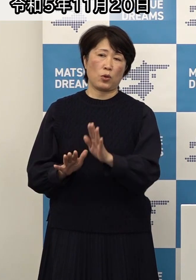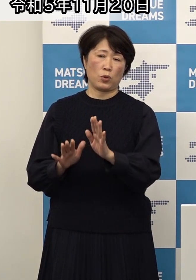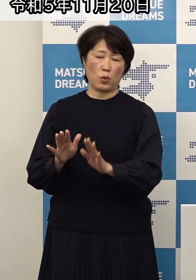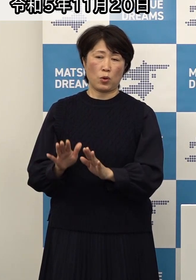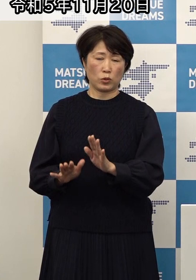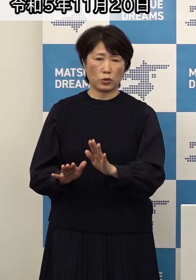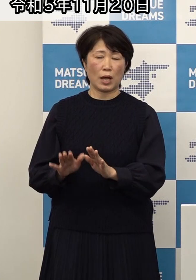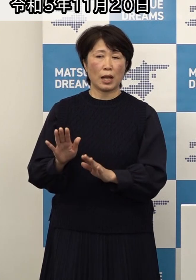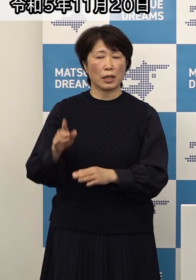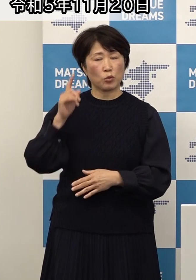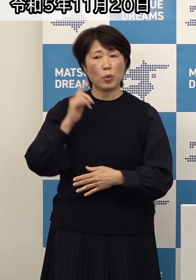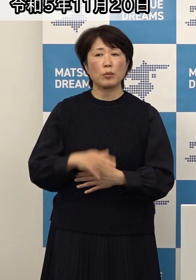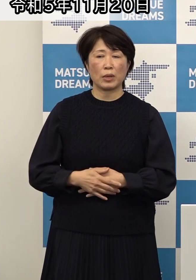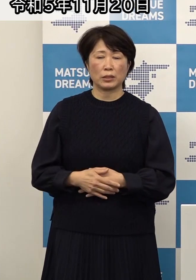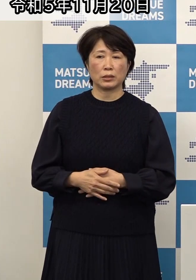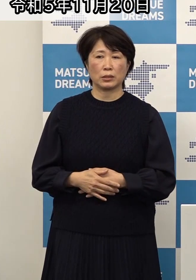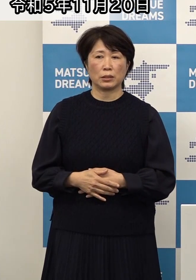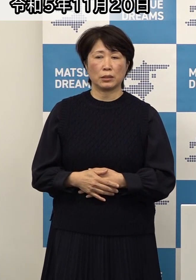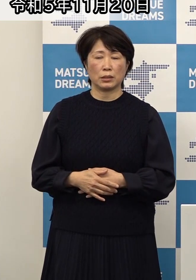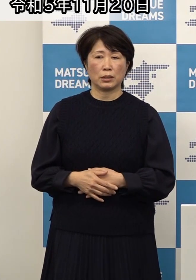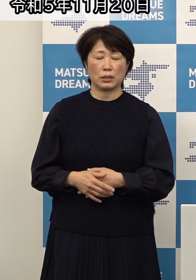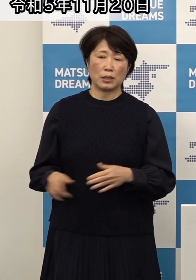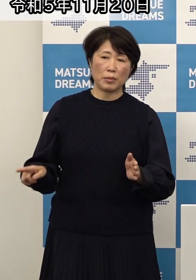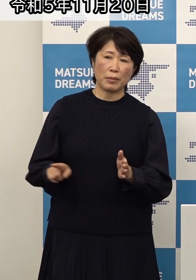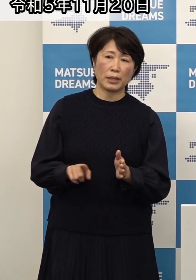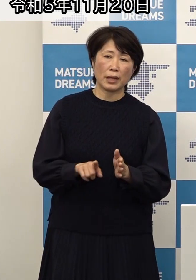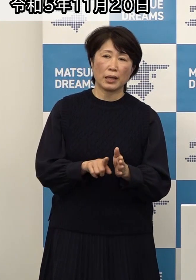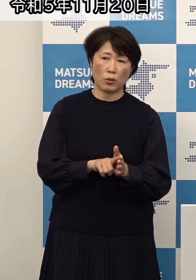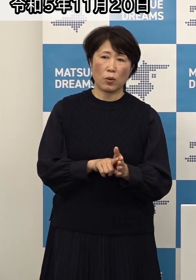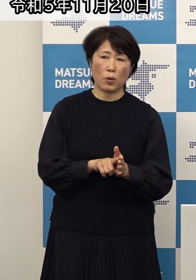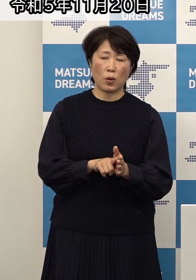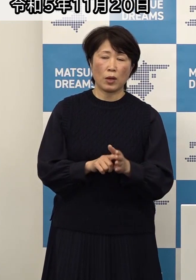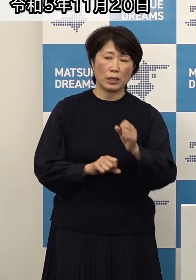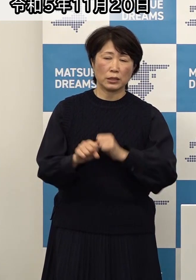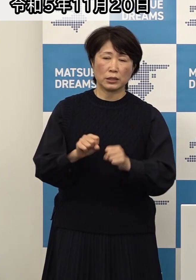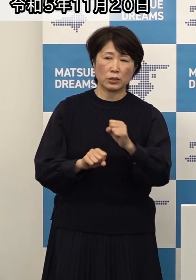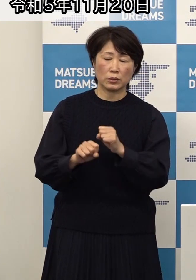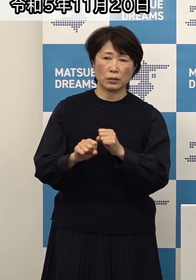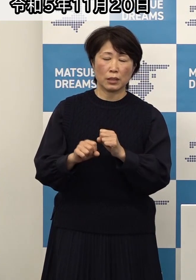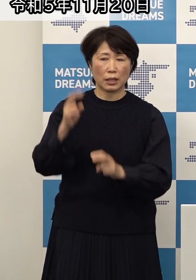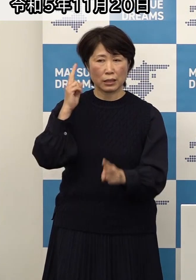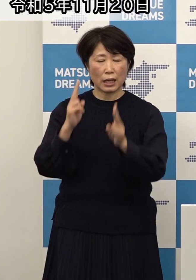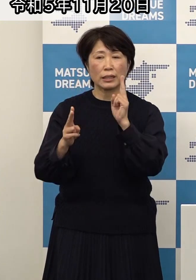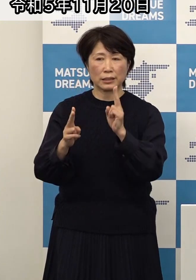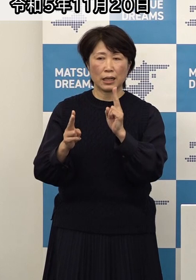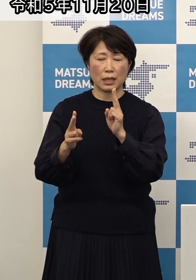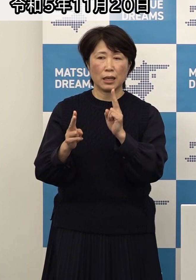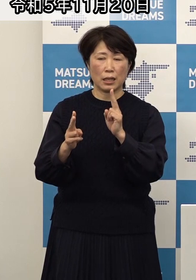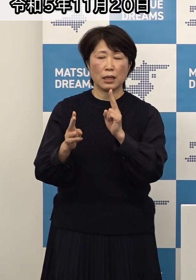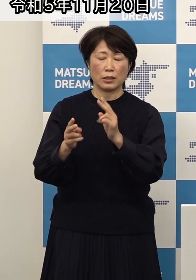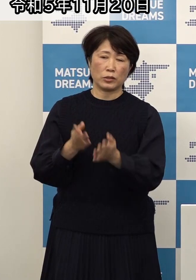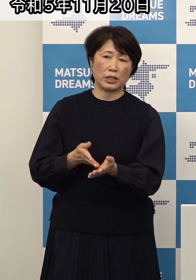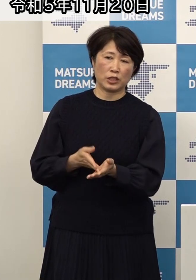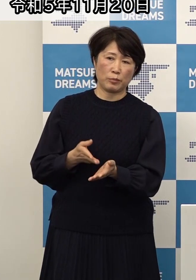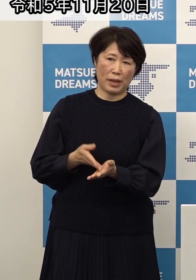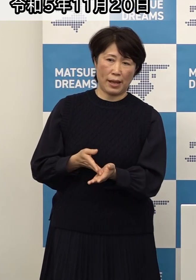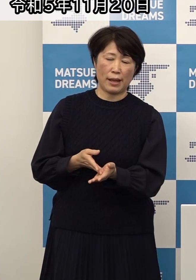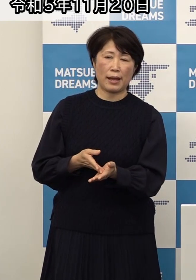ました。で一方で市長も、これまでもですね、事業者さんとの説明意見交換会の際も